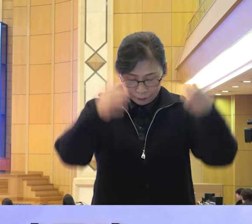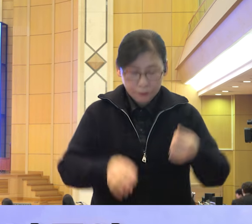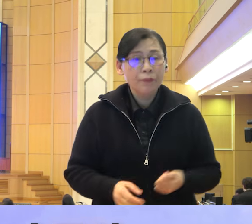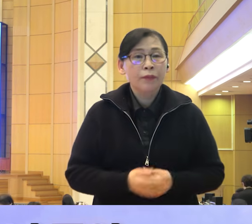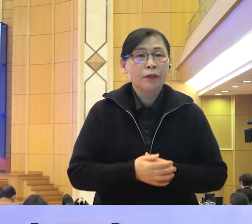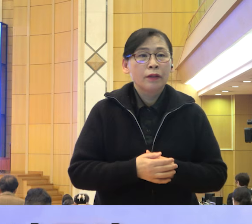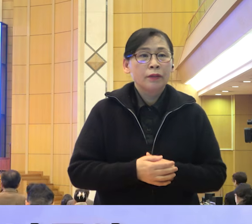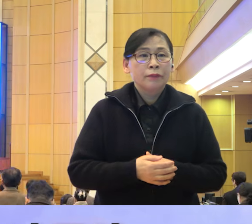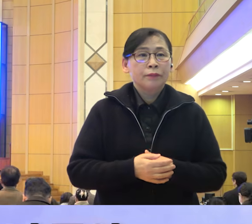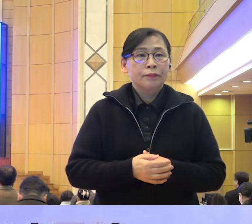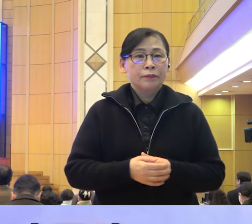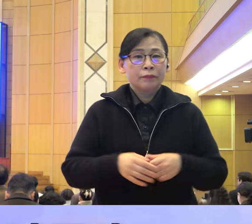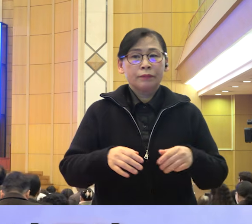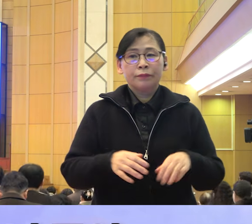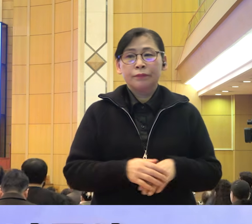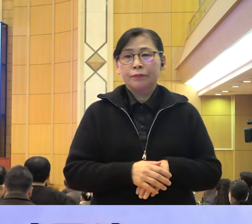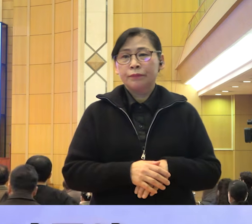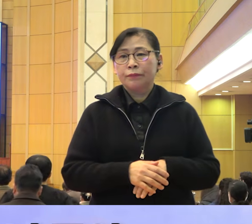바라고요.